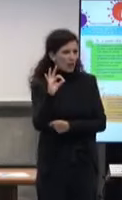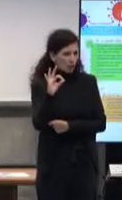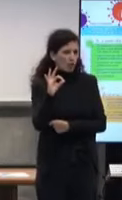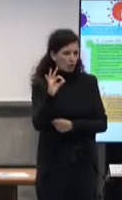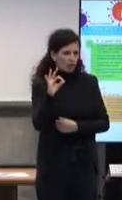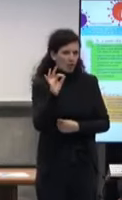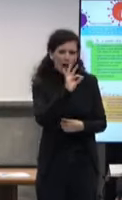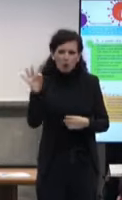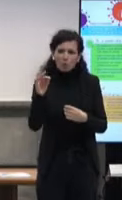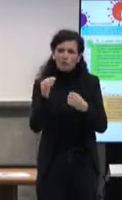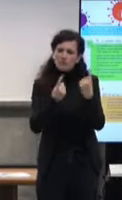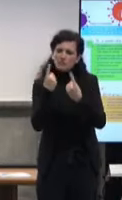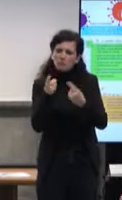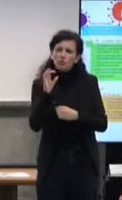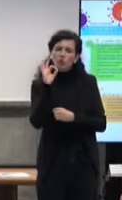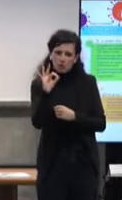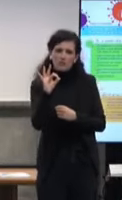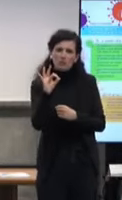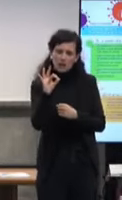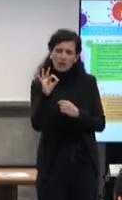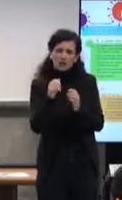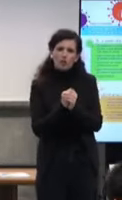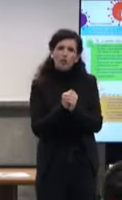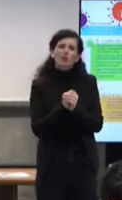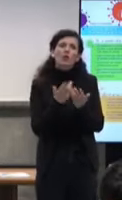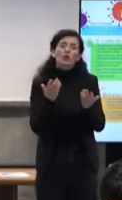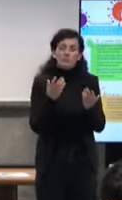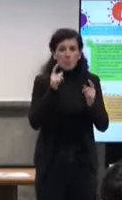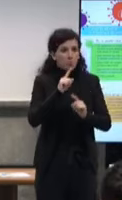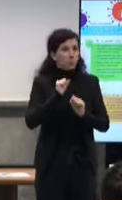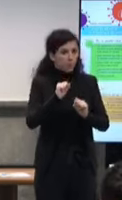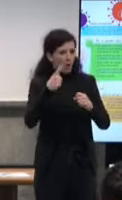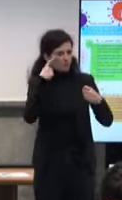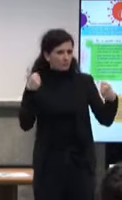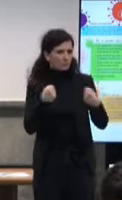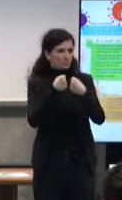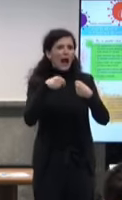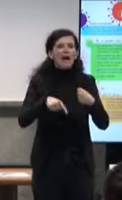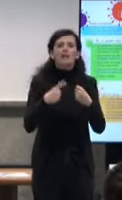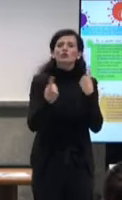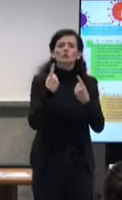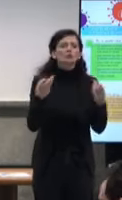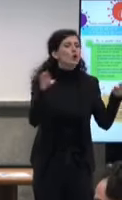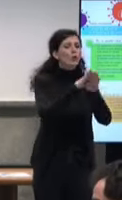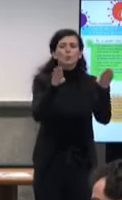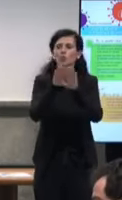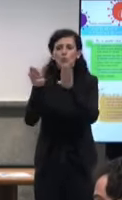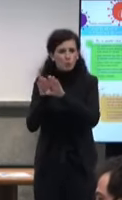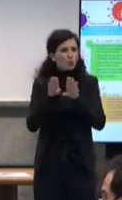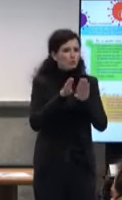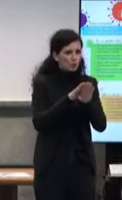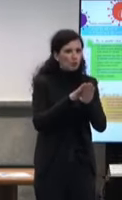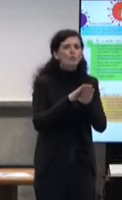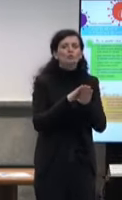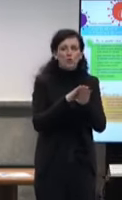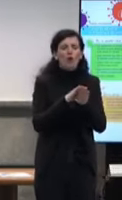tipi è un effetto se volete paradosso ma anche benvenuto per certi aspetti nel male della della che della chiusura determinate patologie a